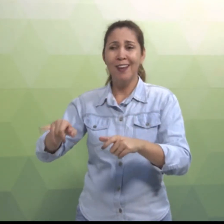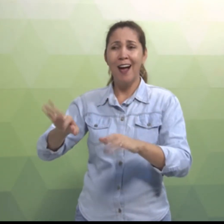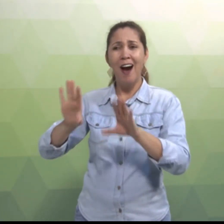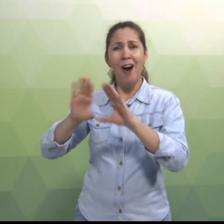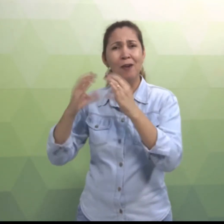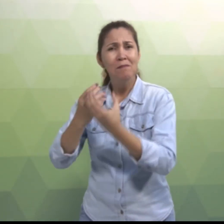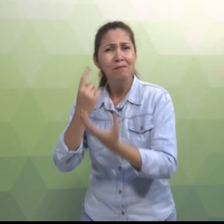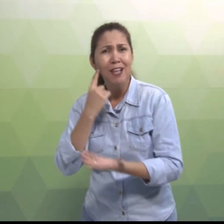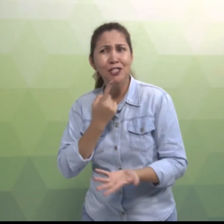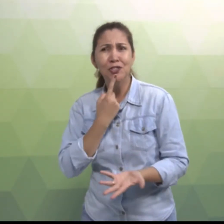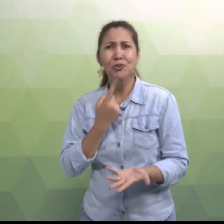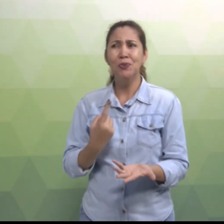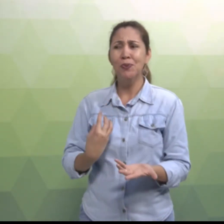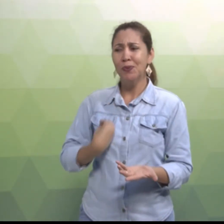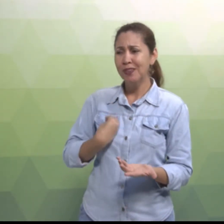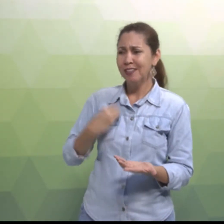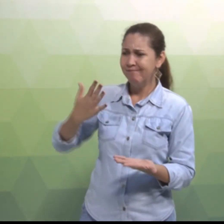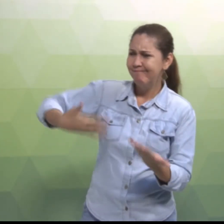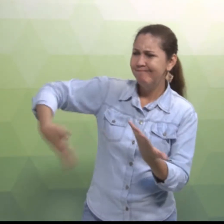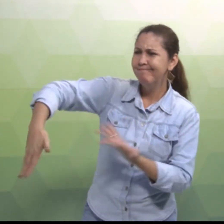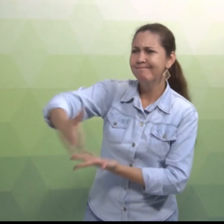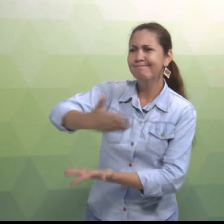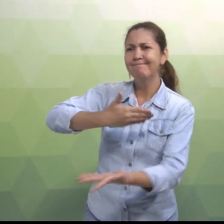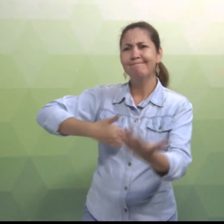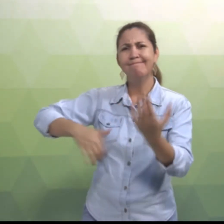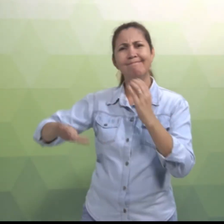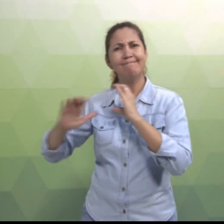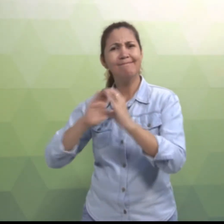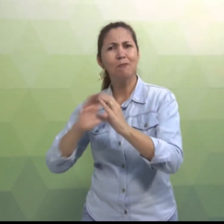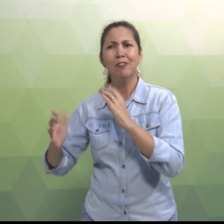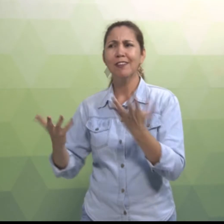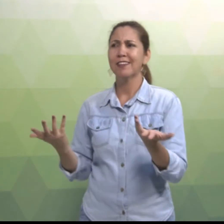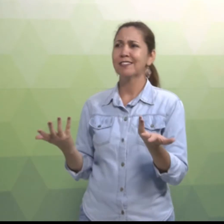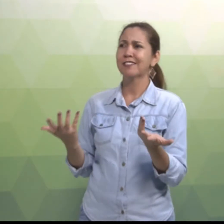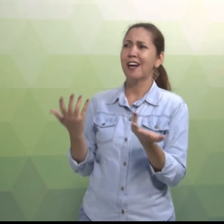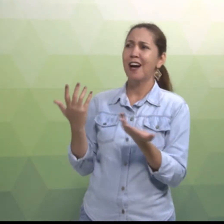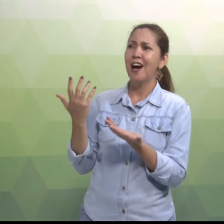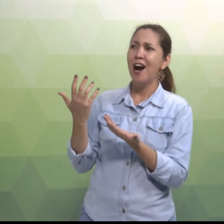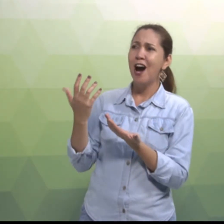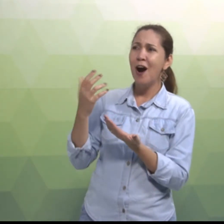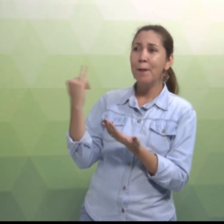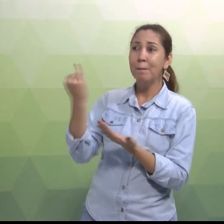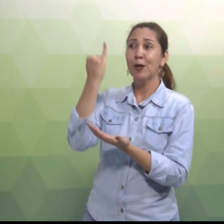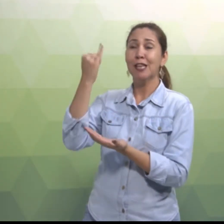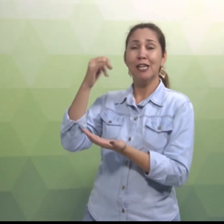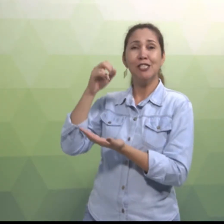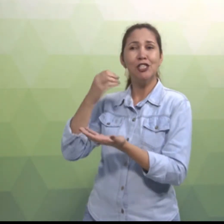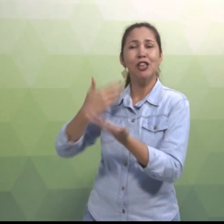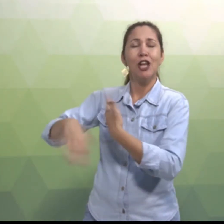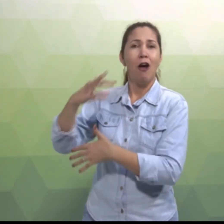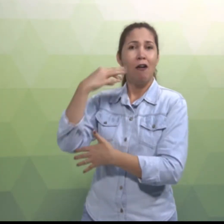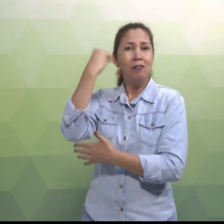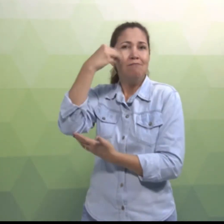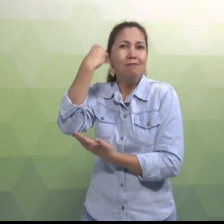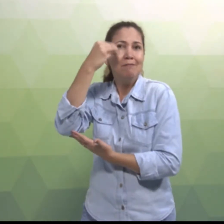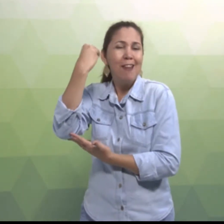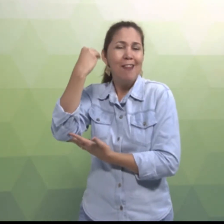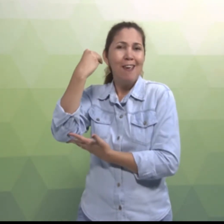Um espaço onde há os pontos positivos, podemos dizer na comunidade surda, onde há comunicação, há uma